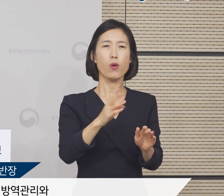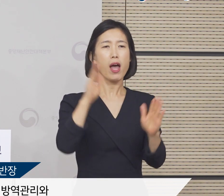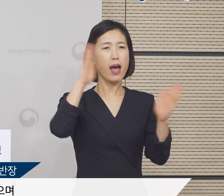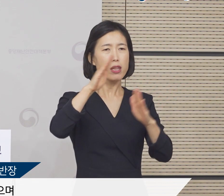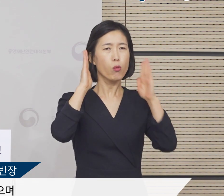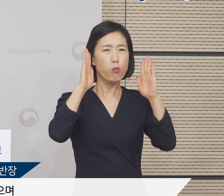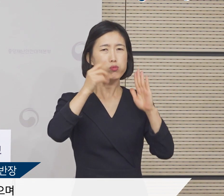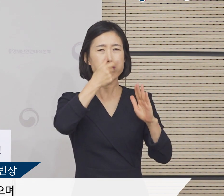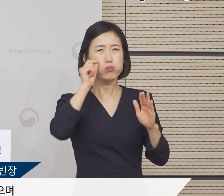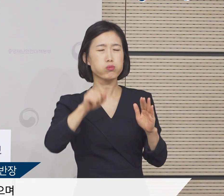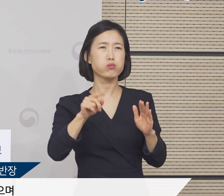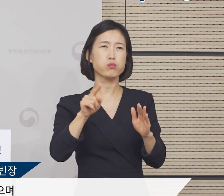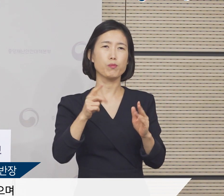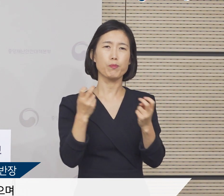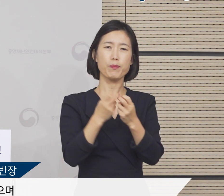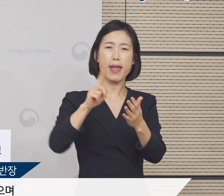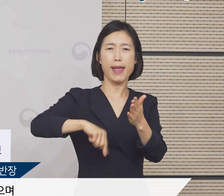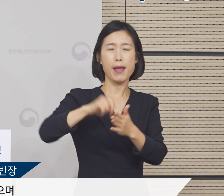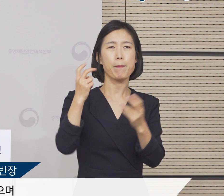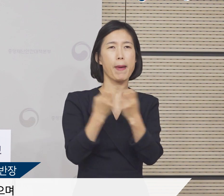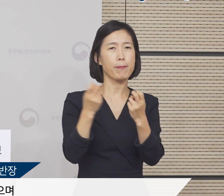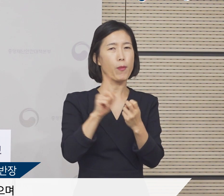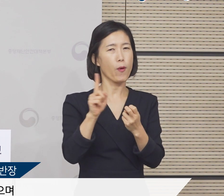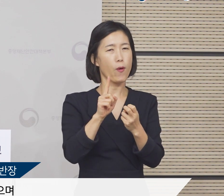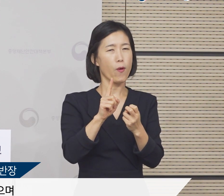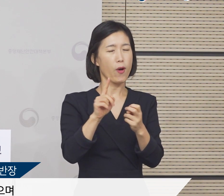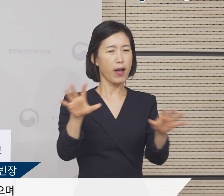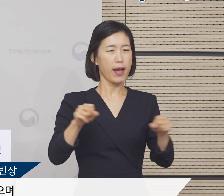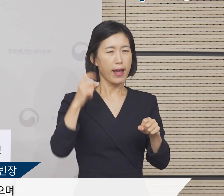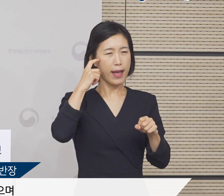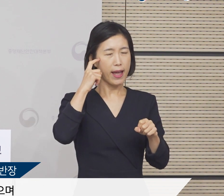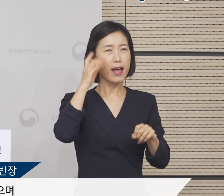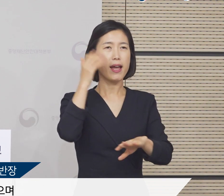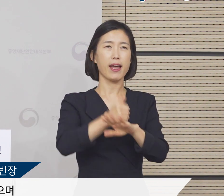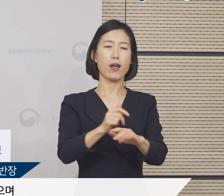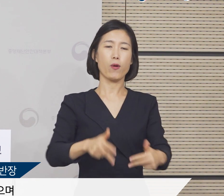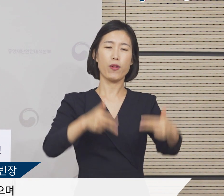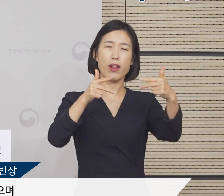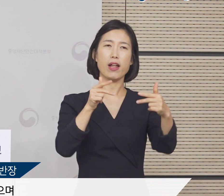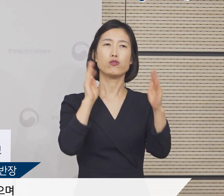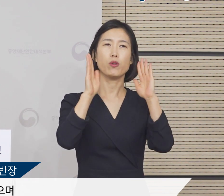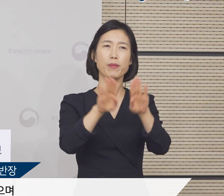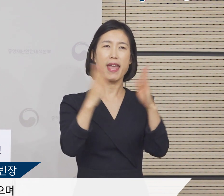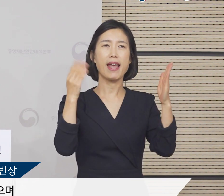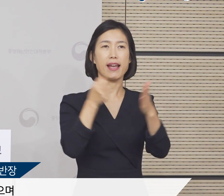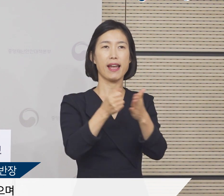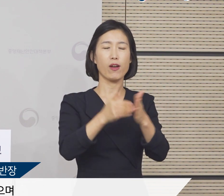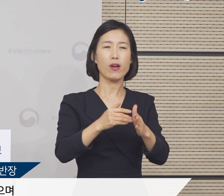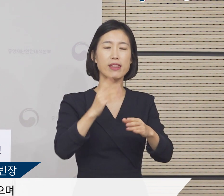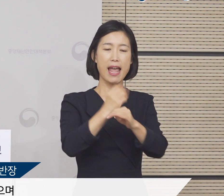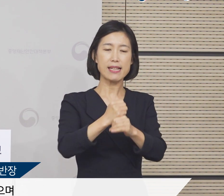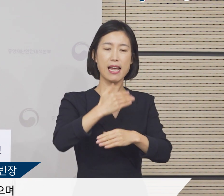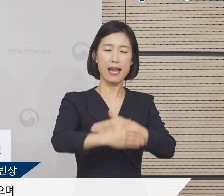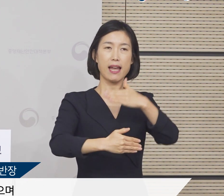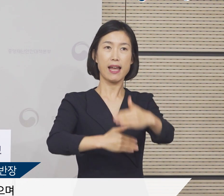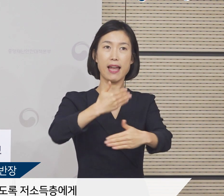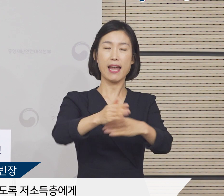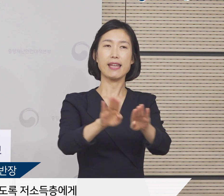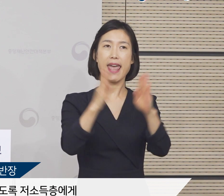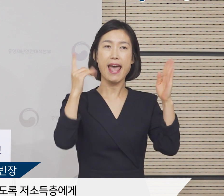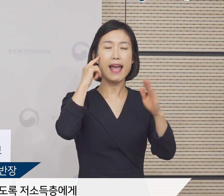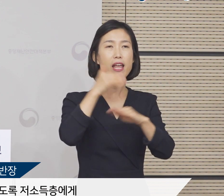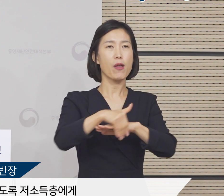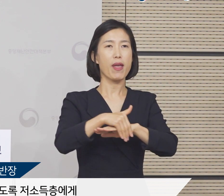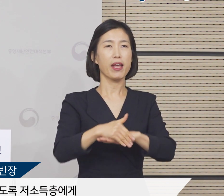최소화라는 두 가지 관점에서 온라인 개학을 결정하였으며 일정을 나누어 단계별로 실시할 예정입니다.